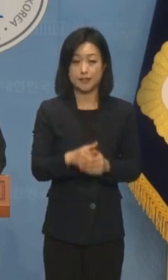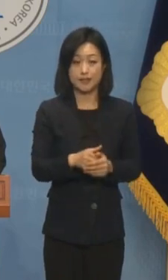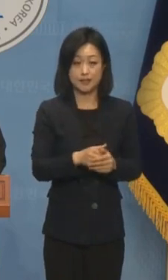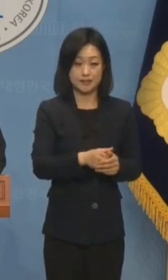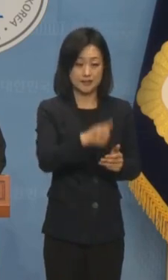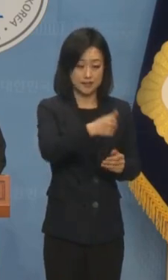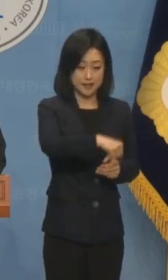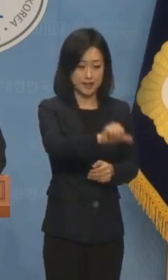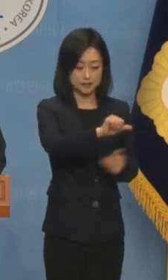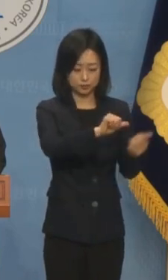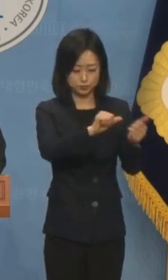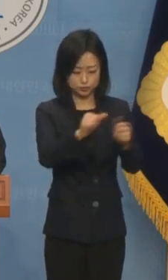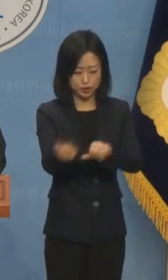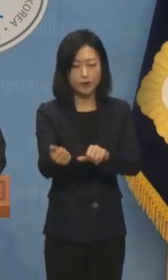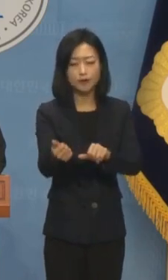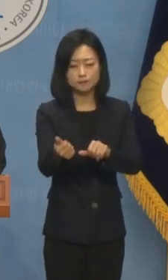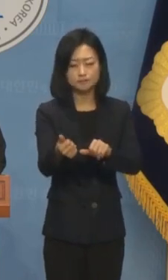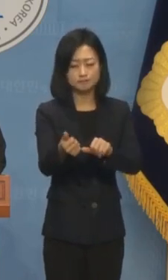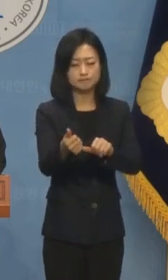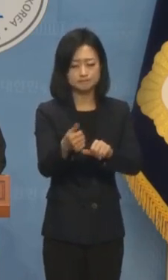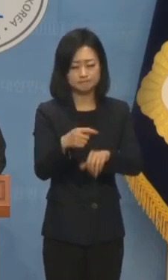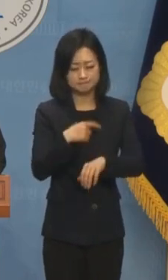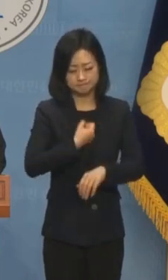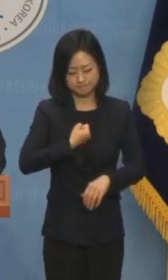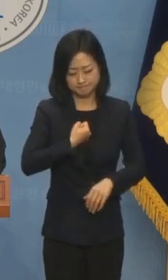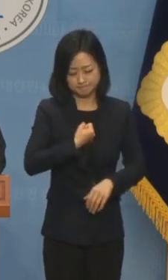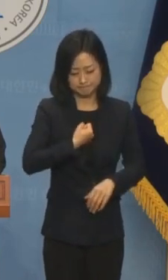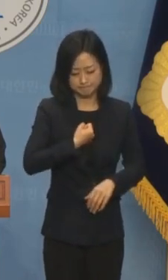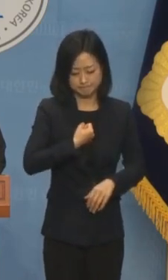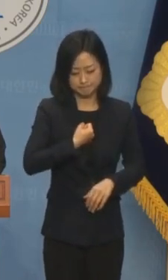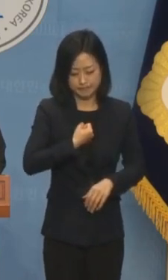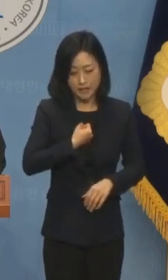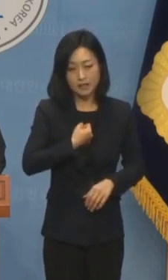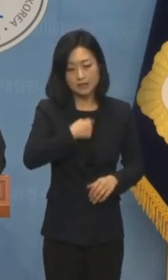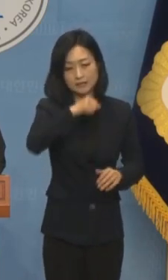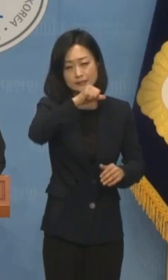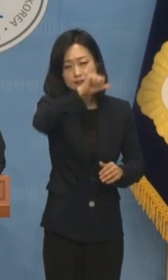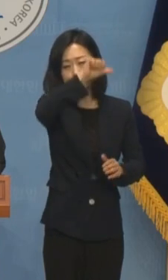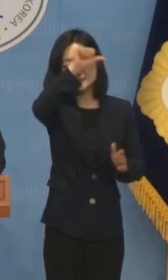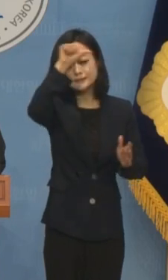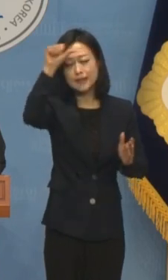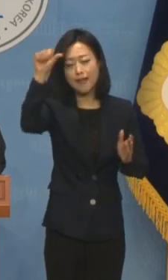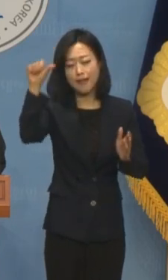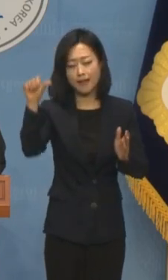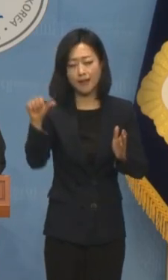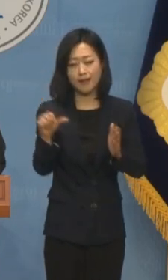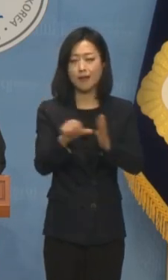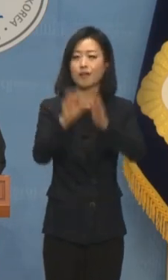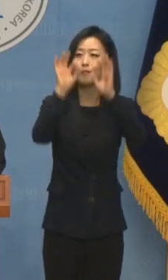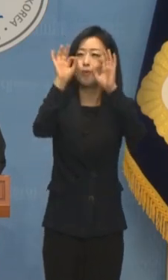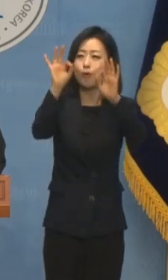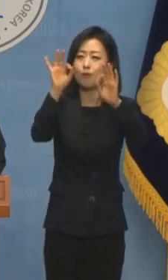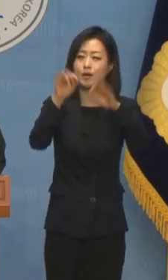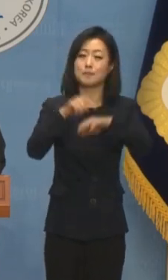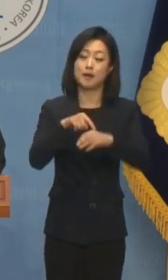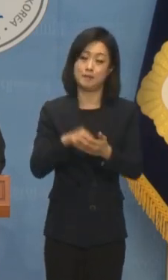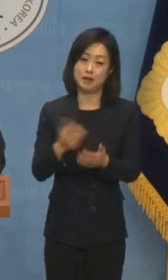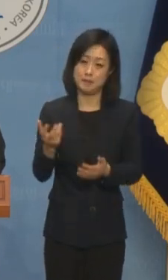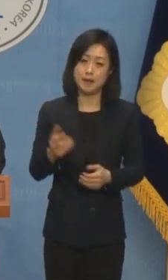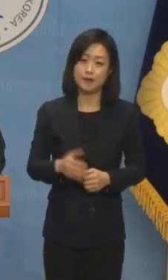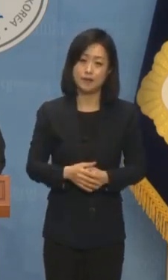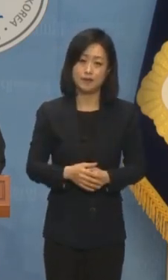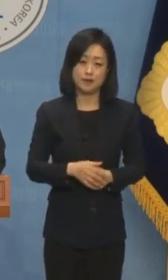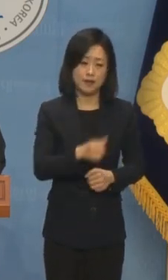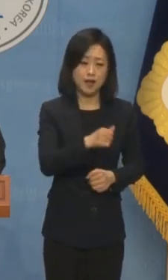자식을 가슴에 묻고 살아오신 긴 세월이 다시 느껴져 가슴이 저릿합니다. 눈에